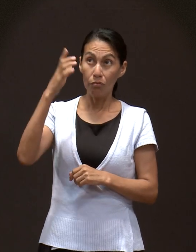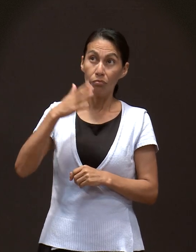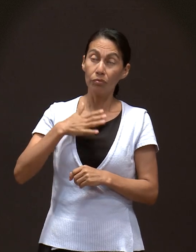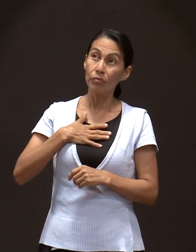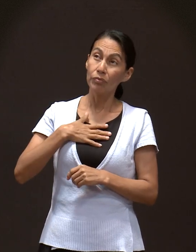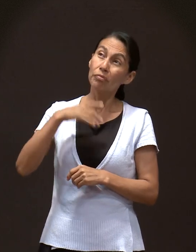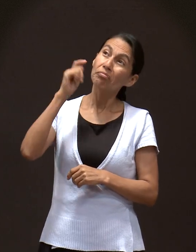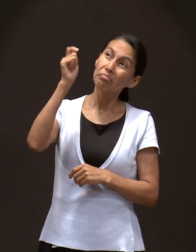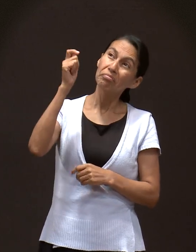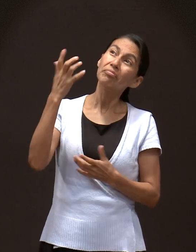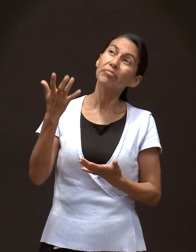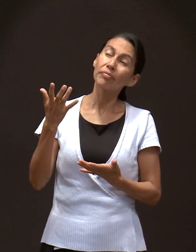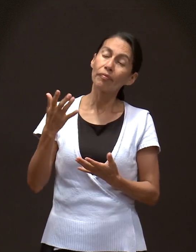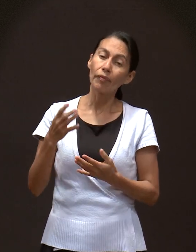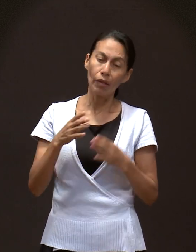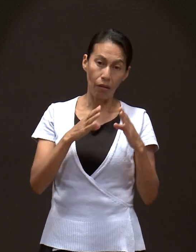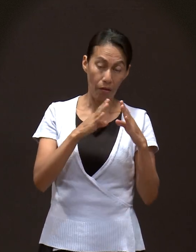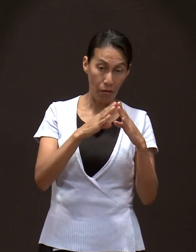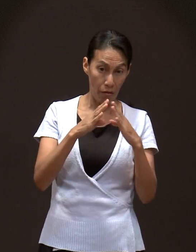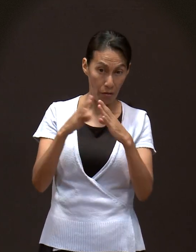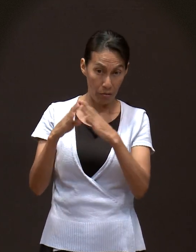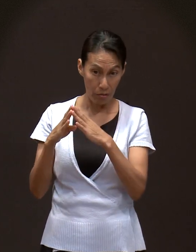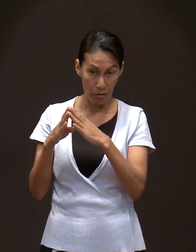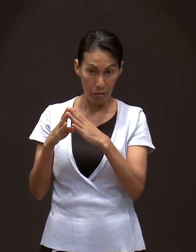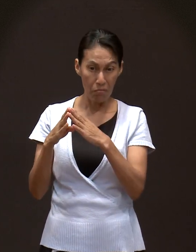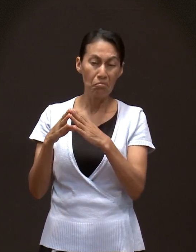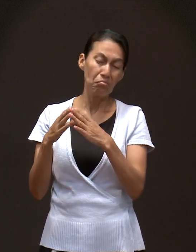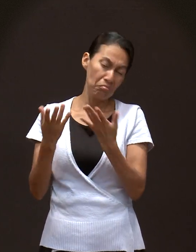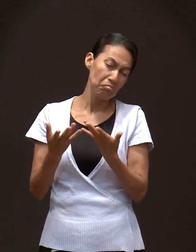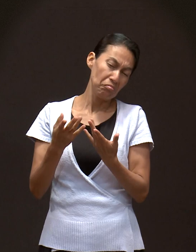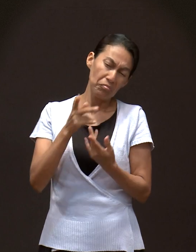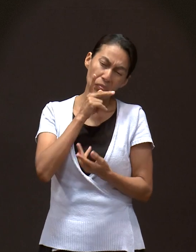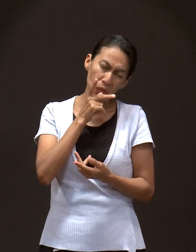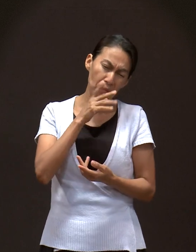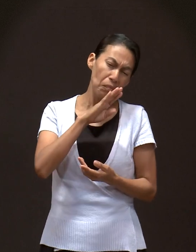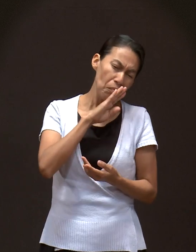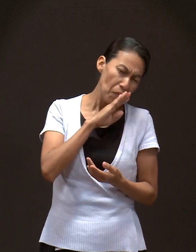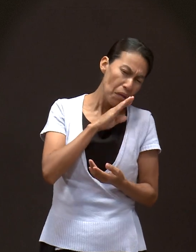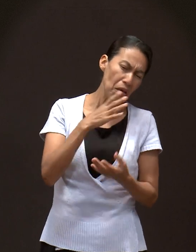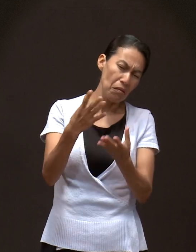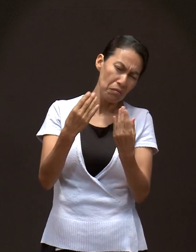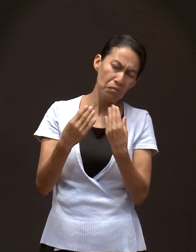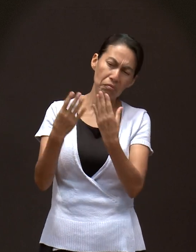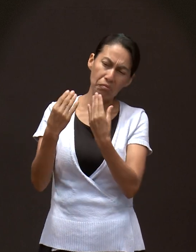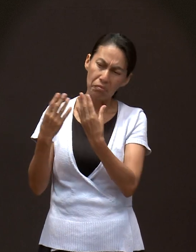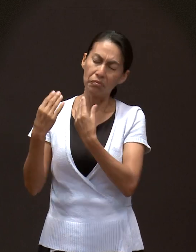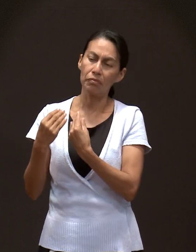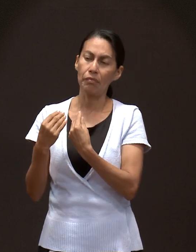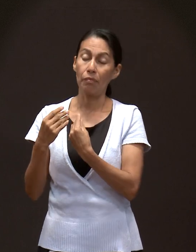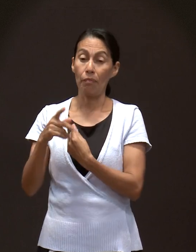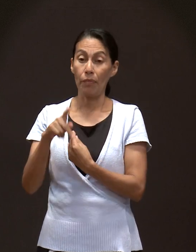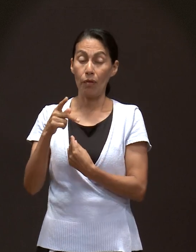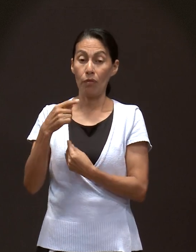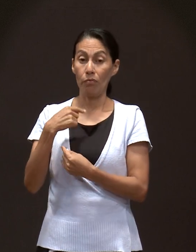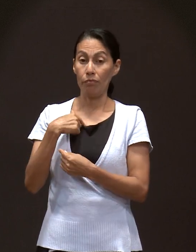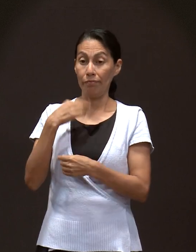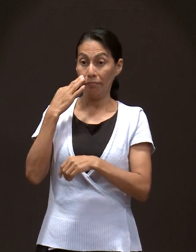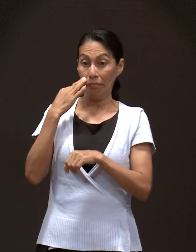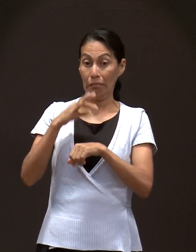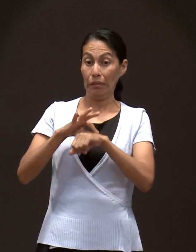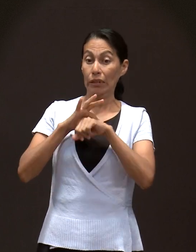significa para mí Dios. Porque te pueden enseñar en casa y tú lo ves por tus padres. Pero que tú